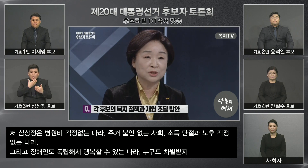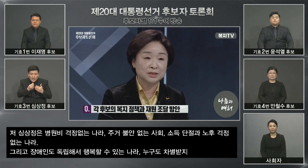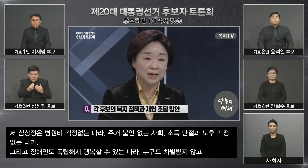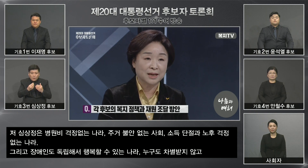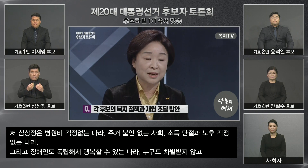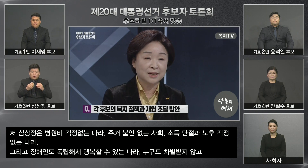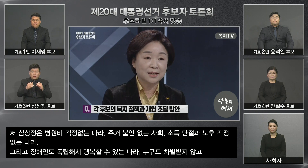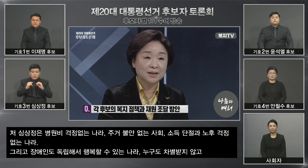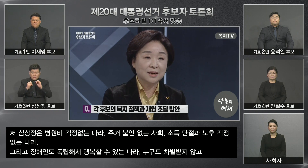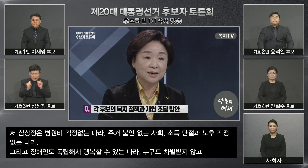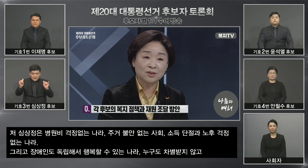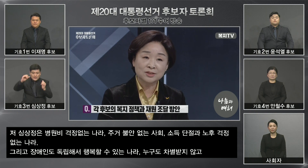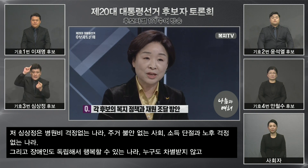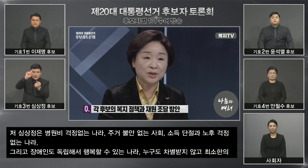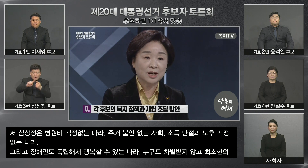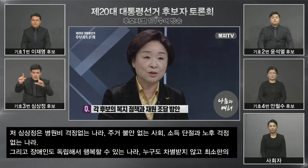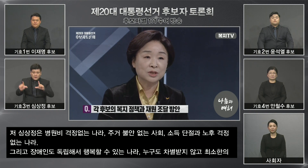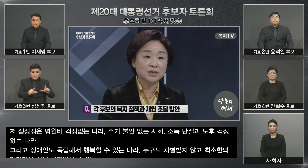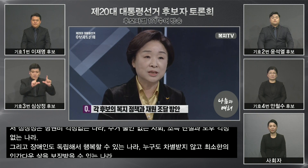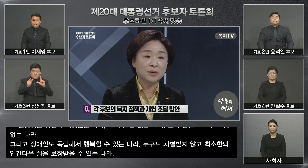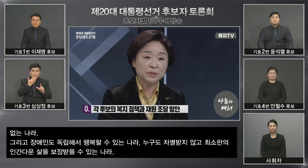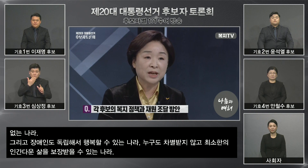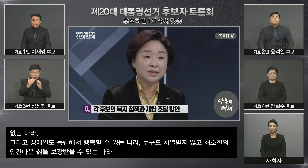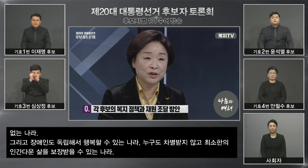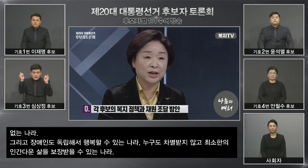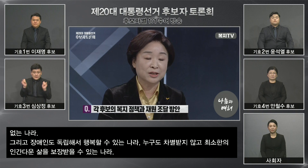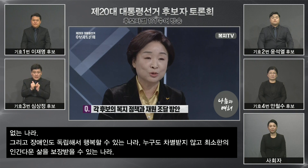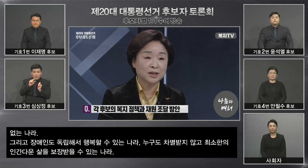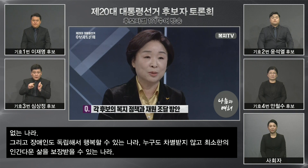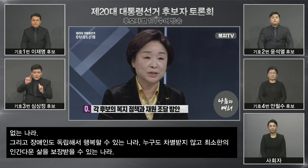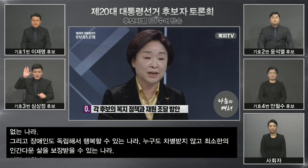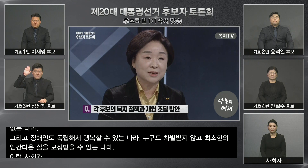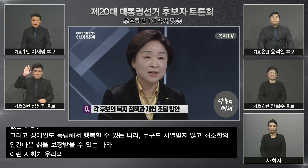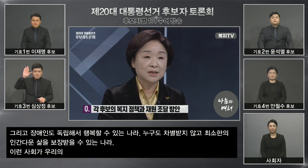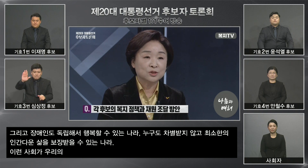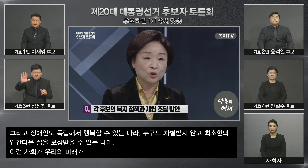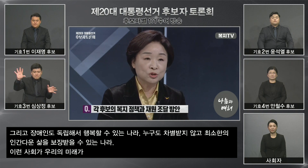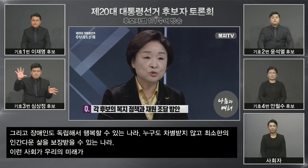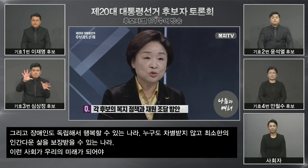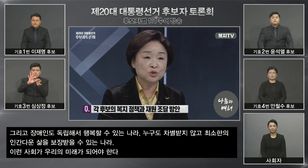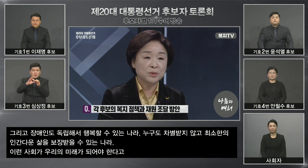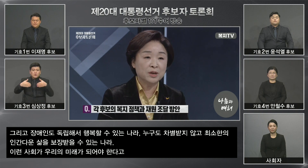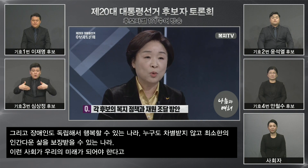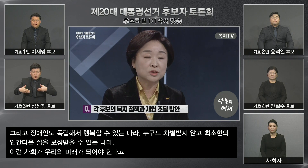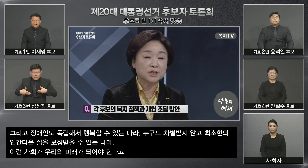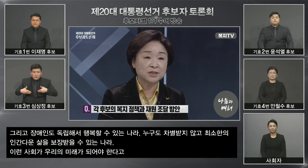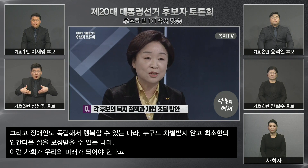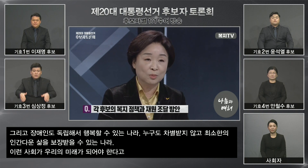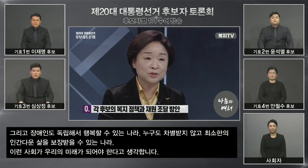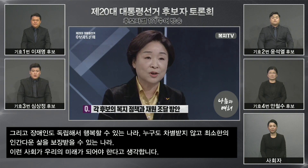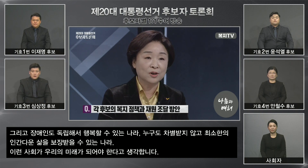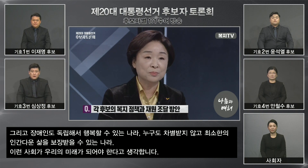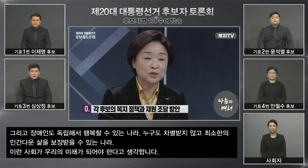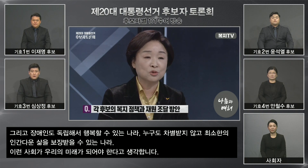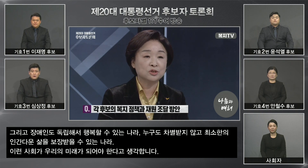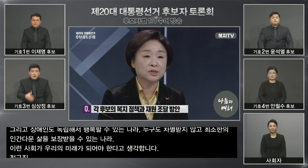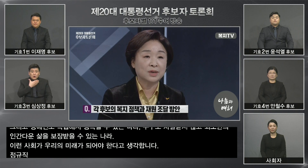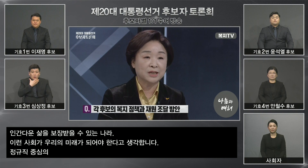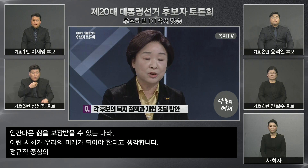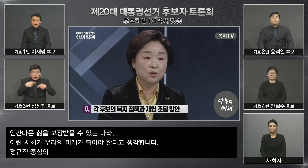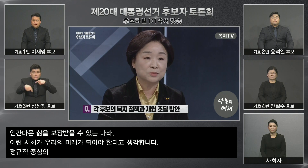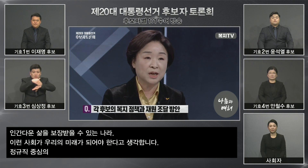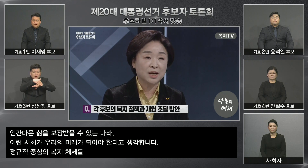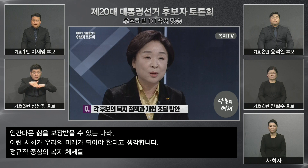보장받을 수 있는 나라, 이런 사회가 우리의 미래가 되어야 한다고 생각합니다. 정규직 중심의 복지체제를 넘어서